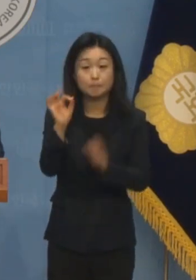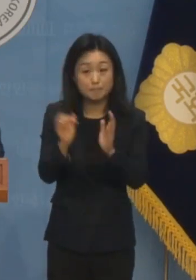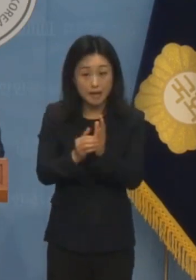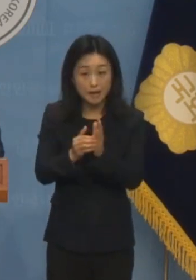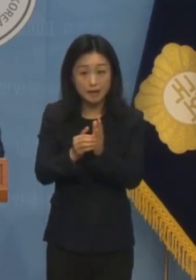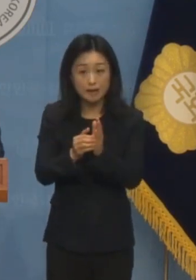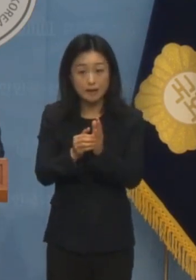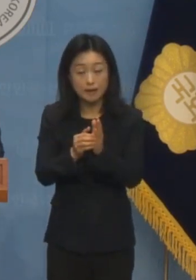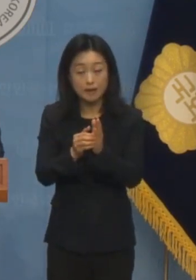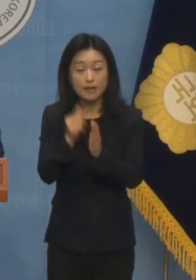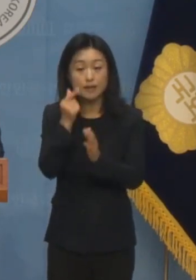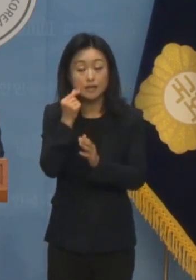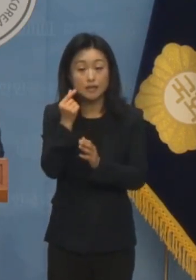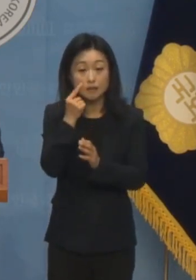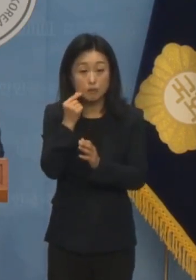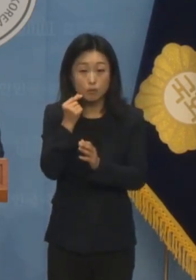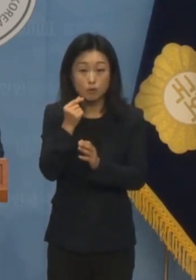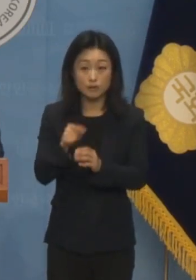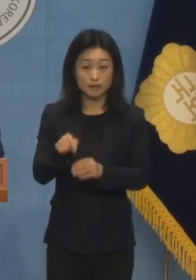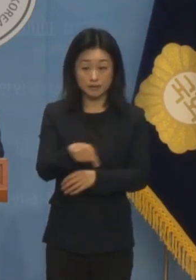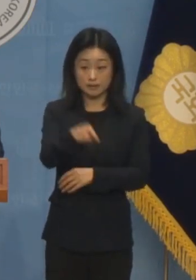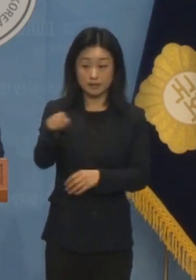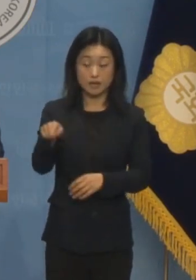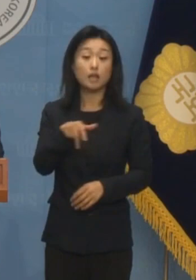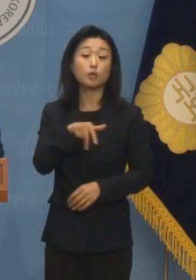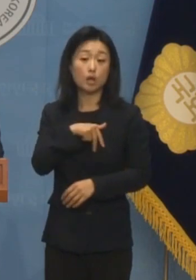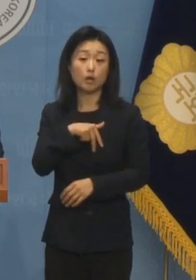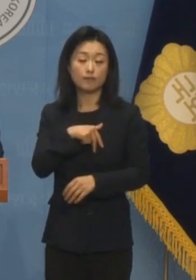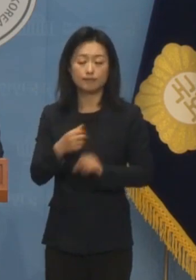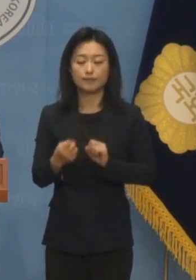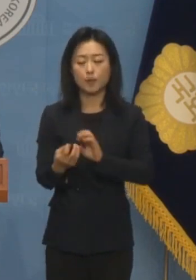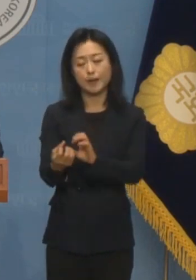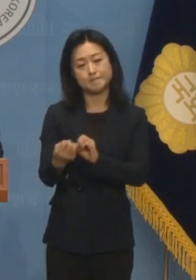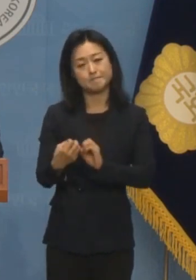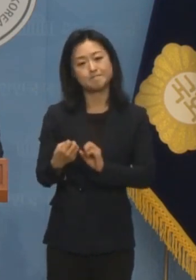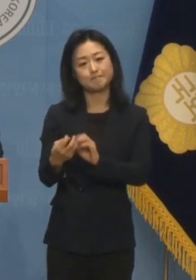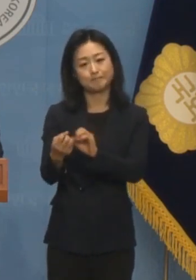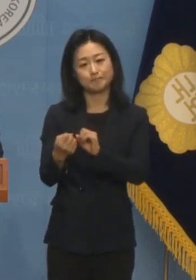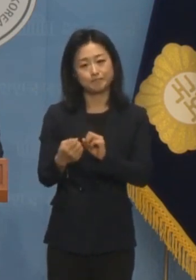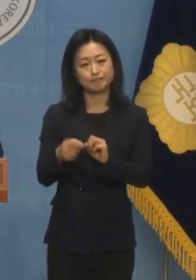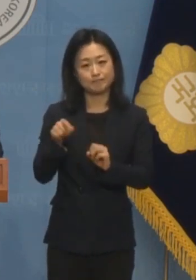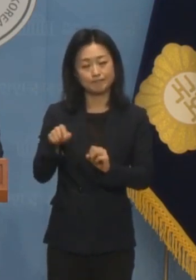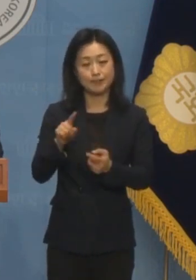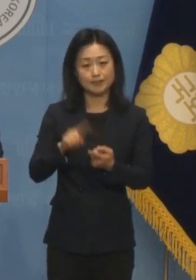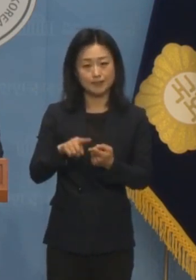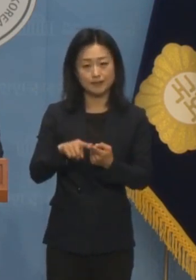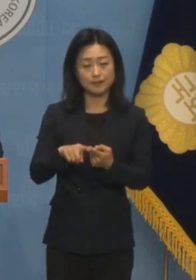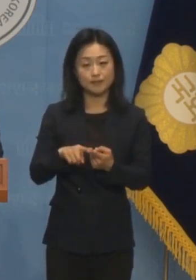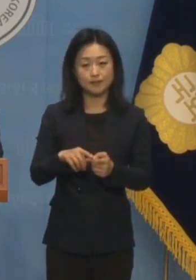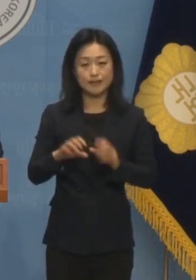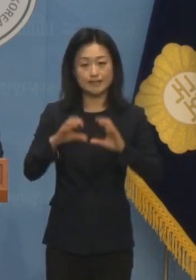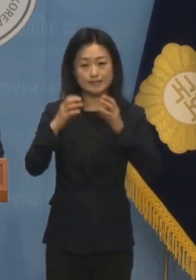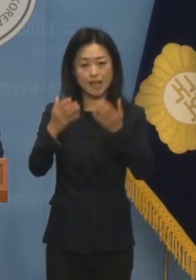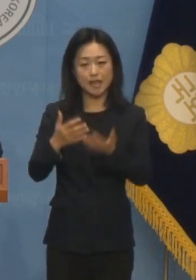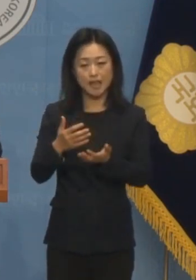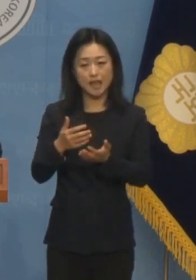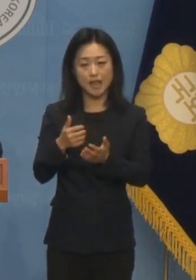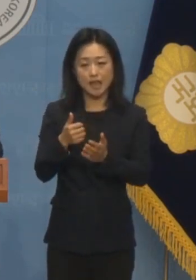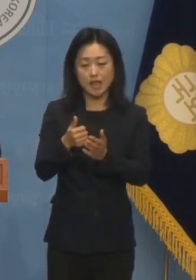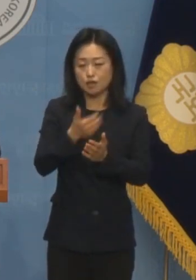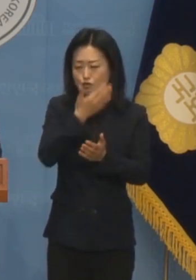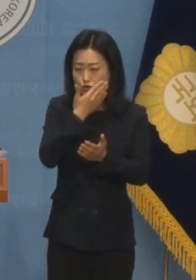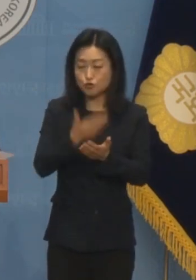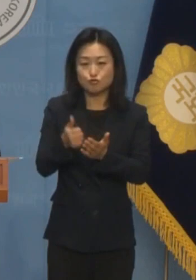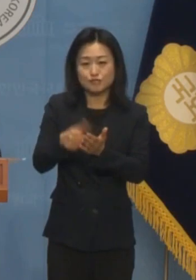그곳에서 일본의 현지 진보적 지식인들과 대화를 통해서 사도광산 세계유산 등재를 반대해